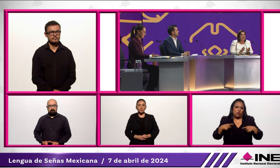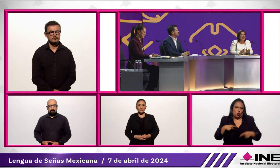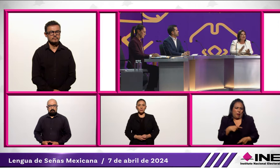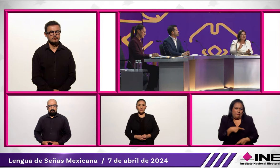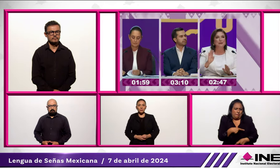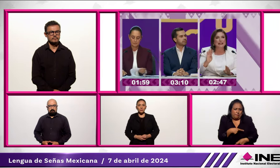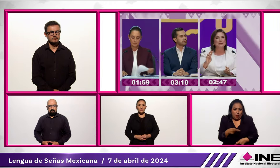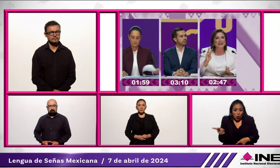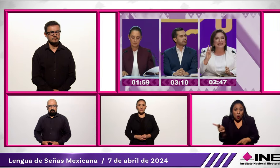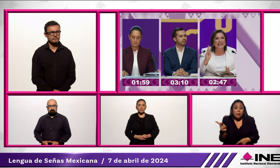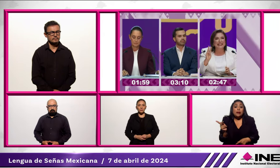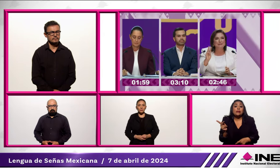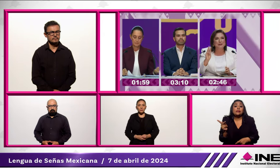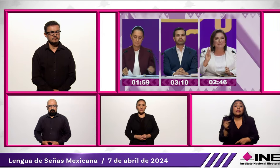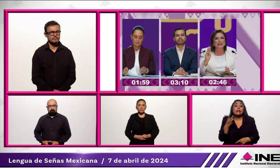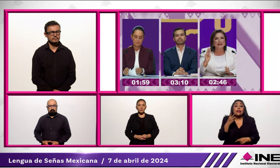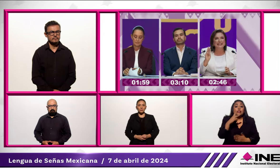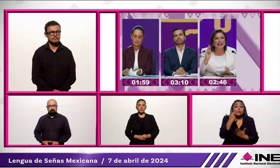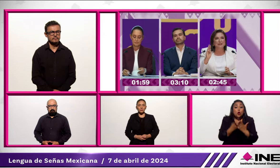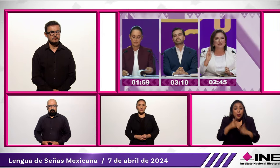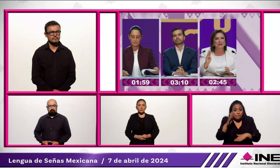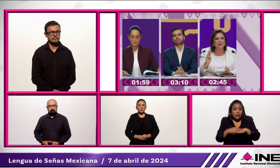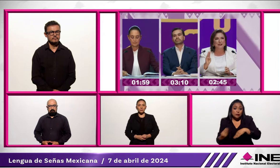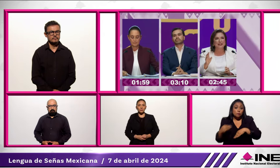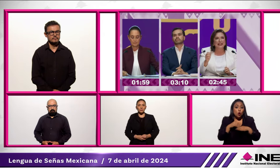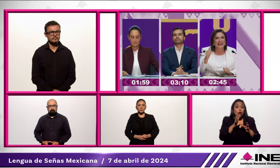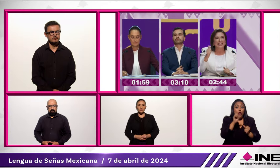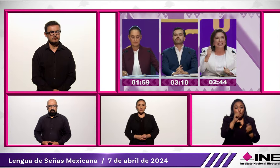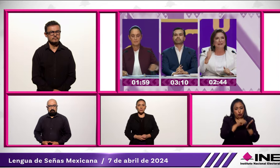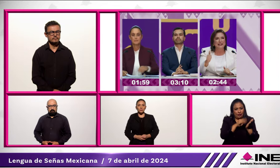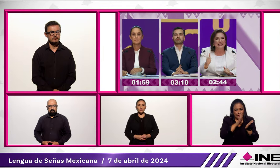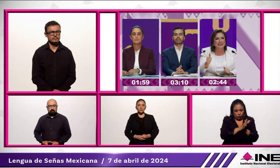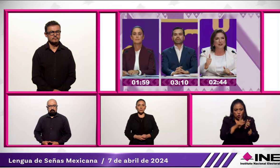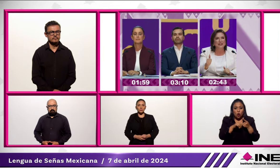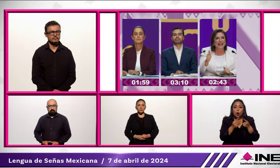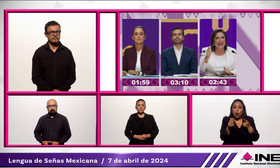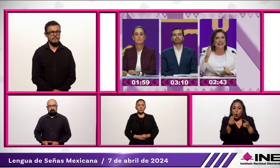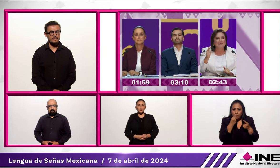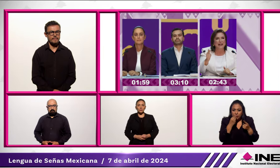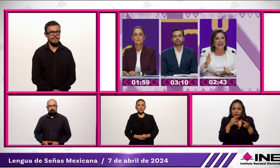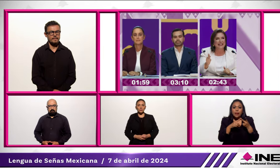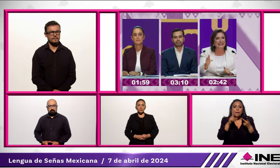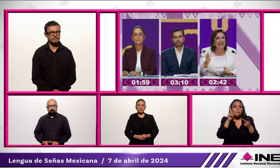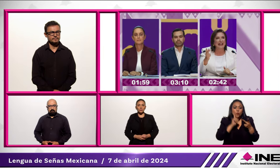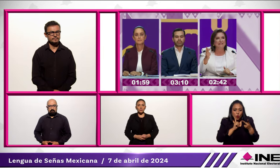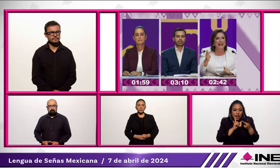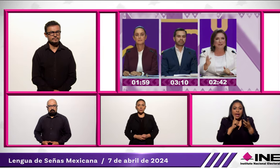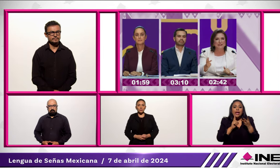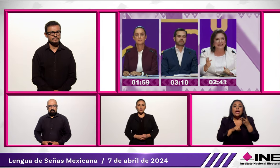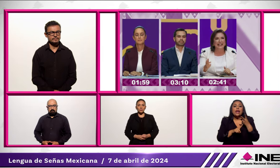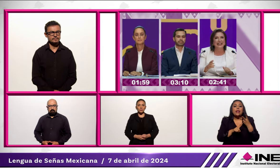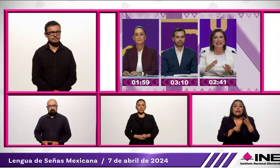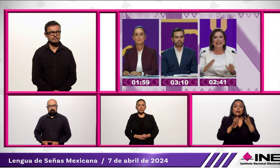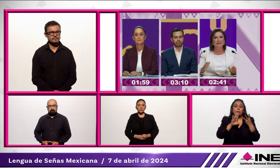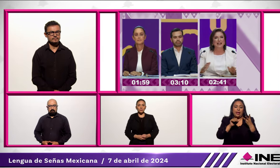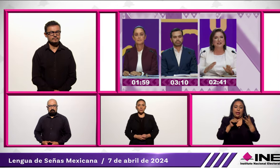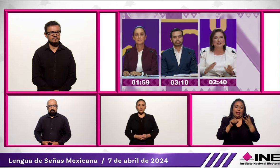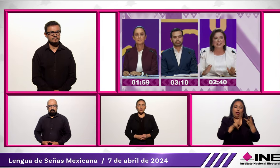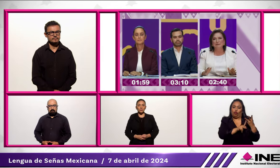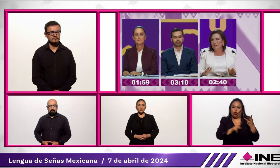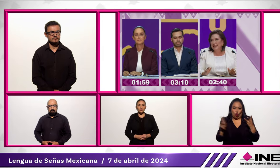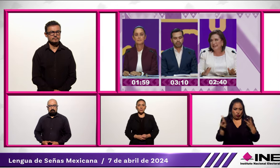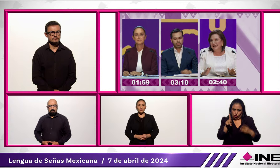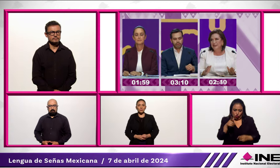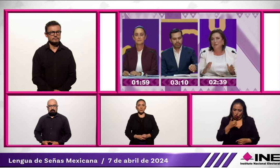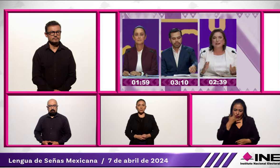extrema. O sea, voy a subir 3 programas más a la Constitución: el de alimentación, el de mujeres y la beca universal. Claudia, no